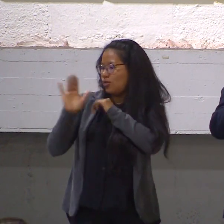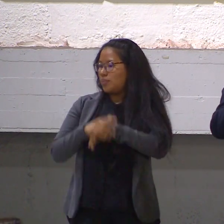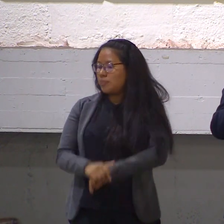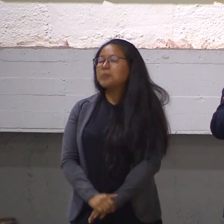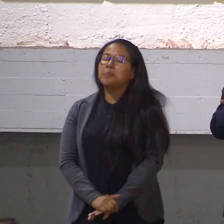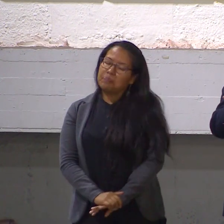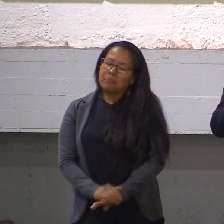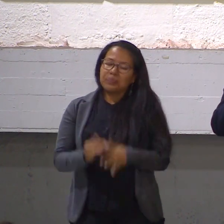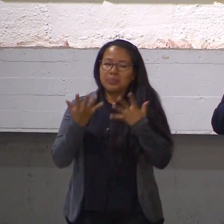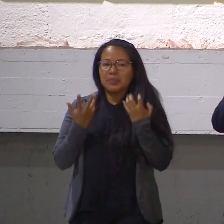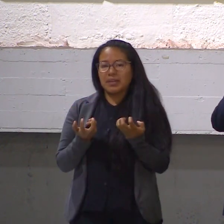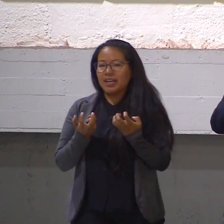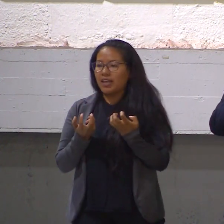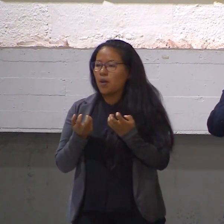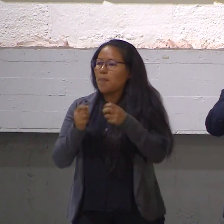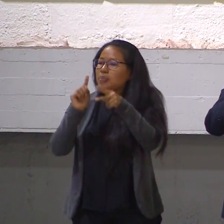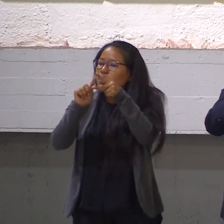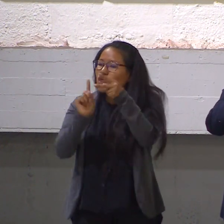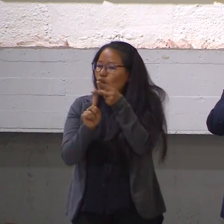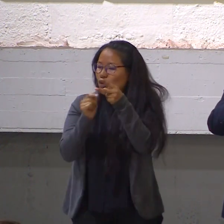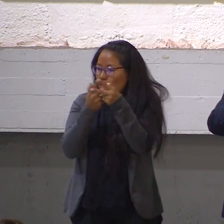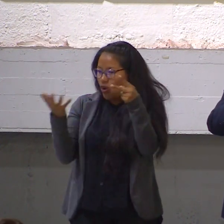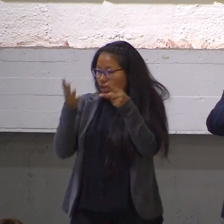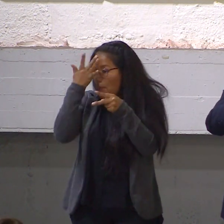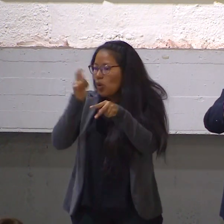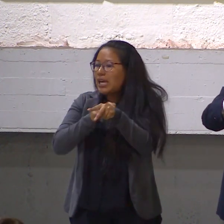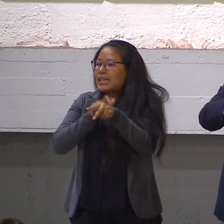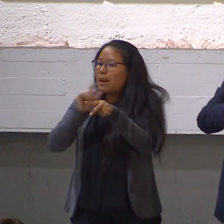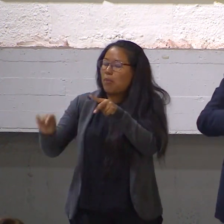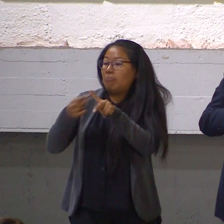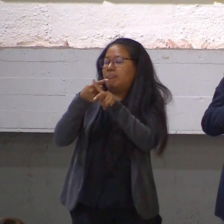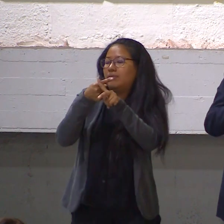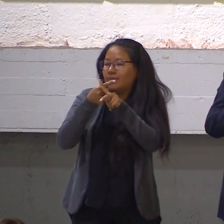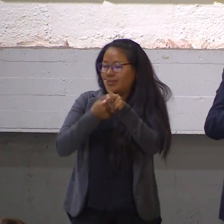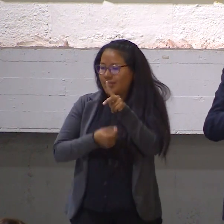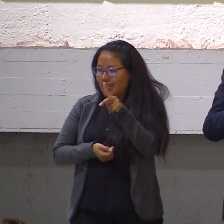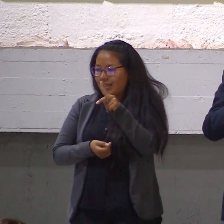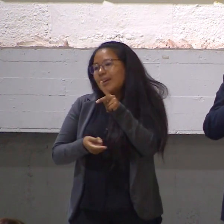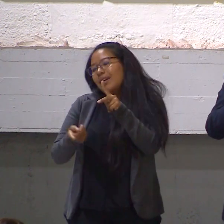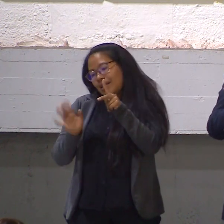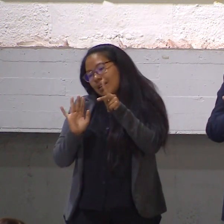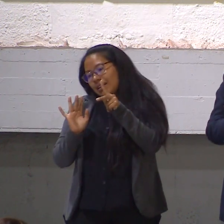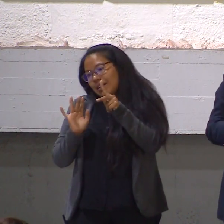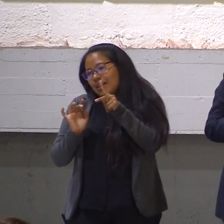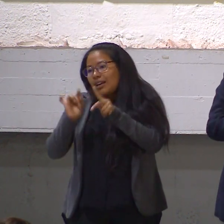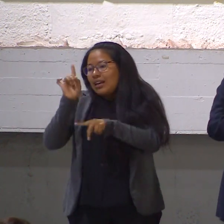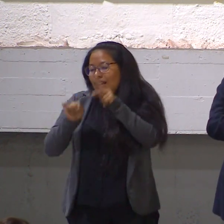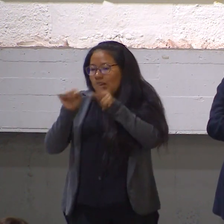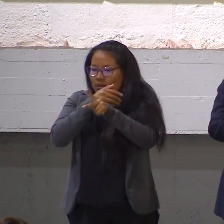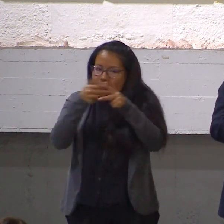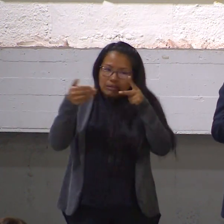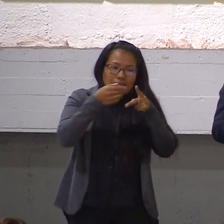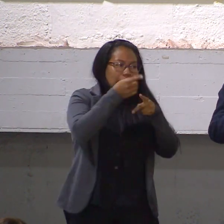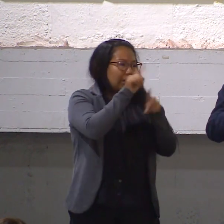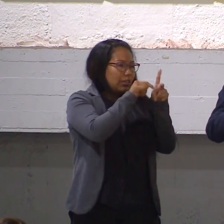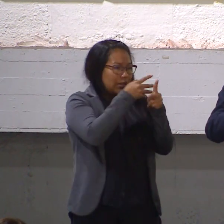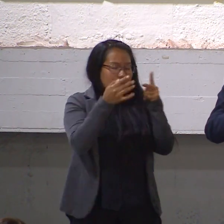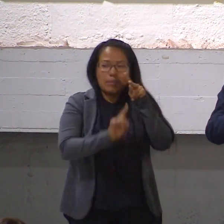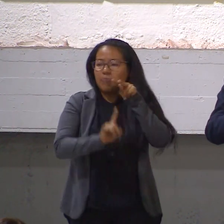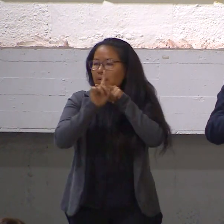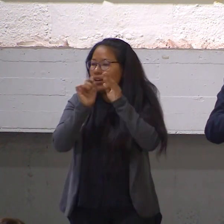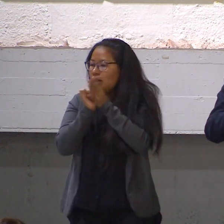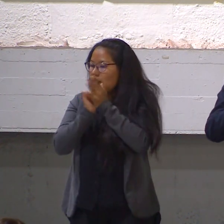entonces quisiera es dos cositas porque el tiempo se nos cruzó y pues habrá algunos textos y demás porque